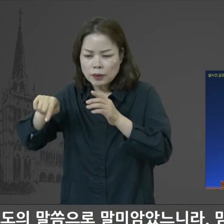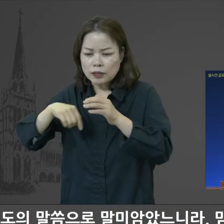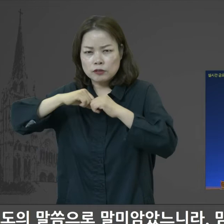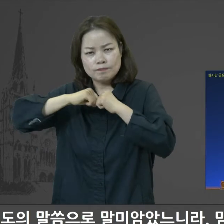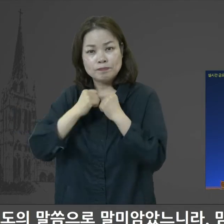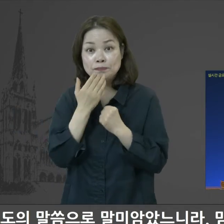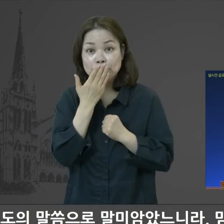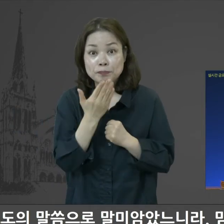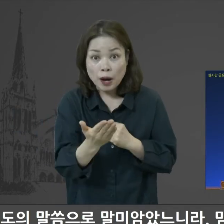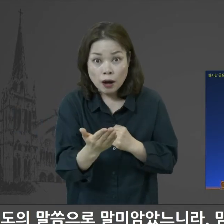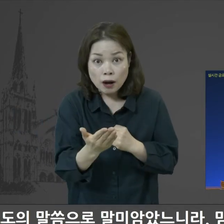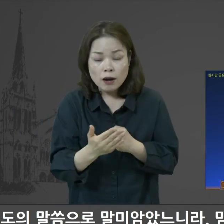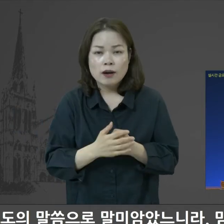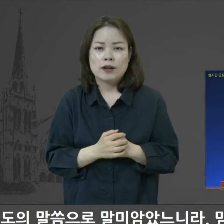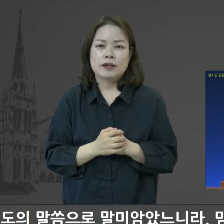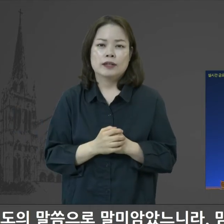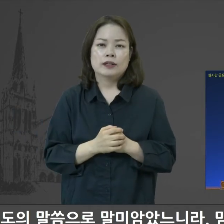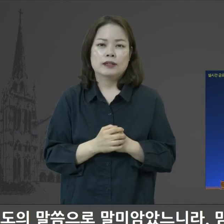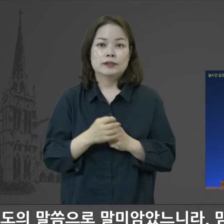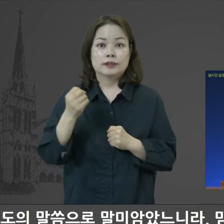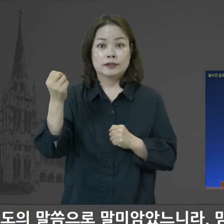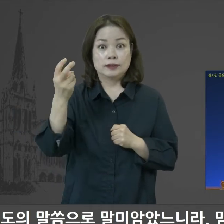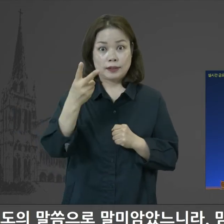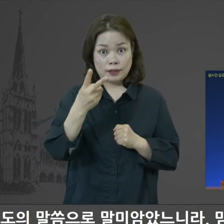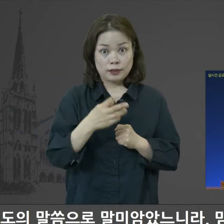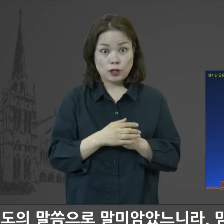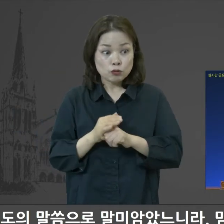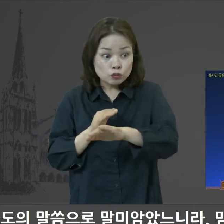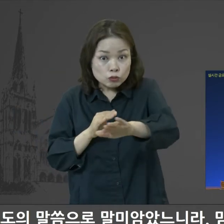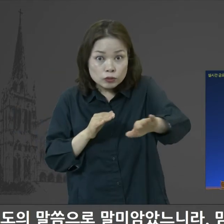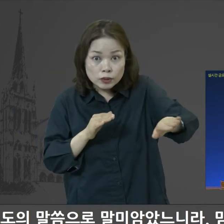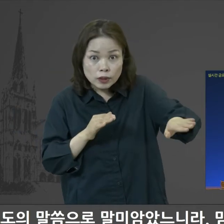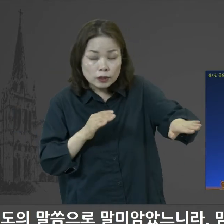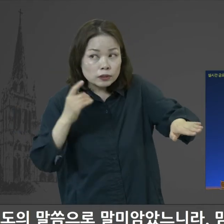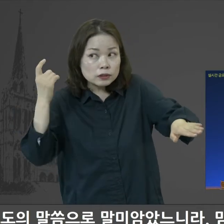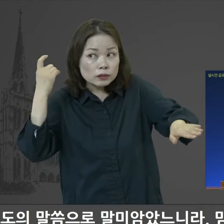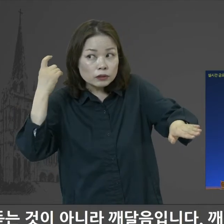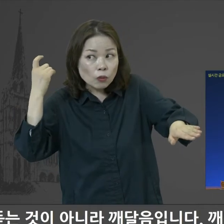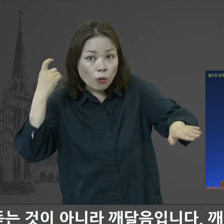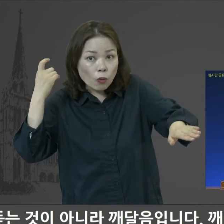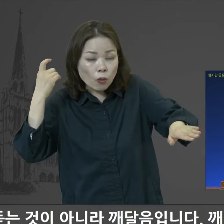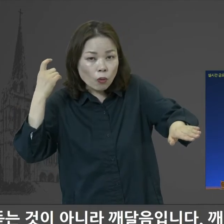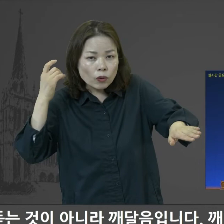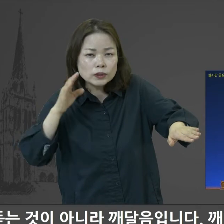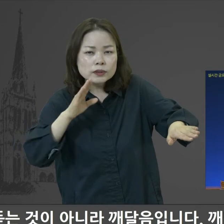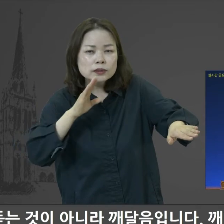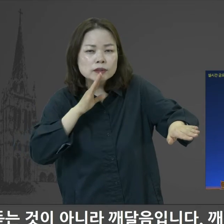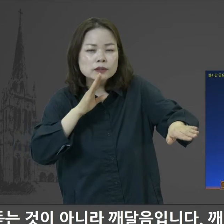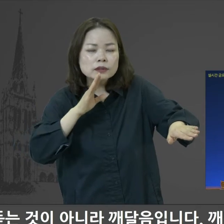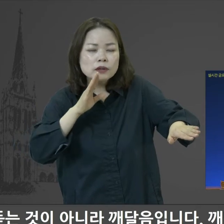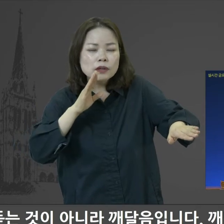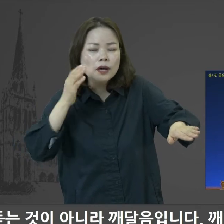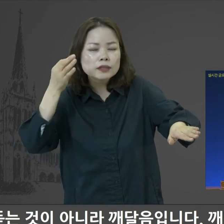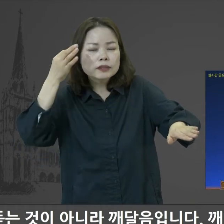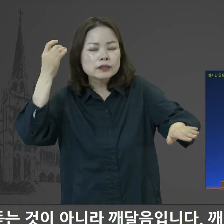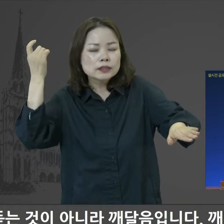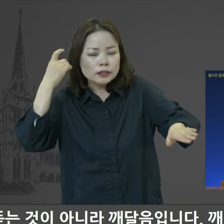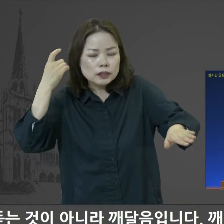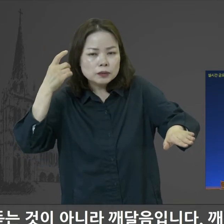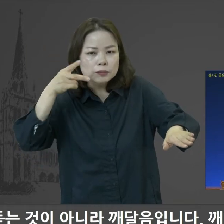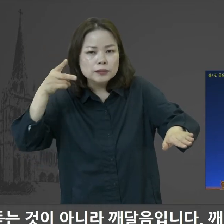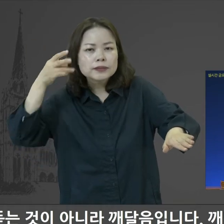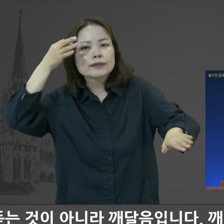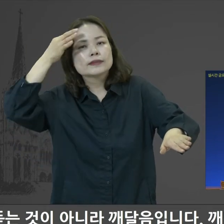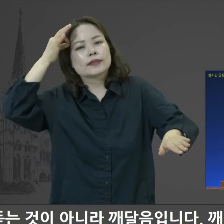됩니다. 다시 한번, 우리가 들을 때 진정한 들음은 깨달아지고 깨달아지면